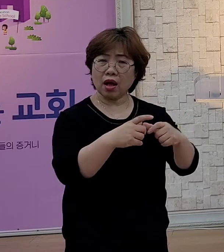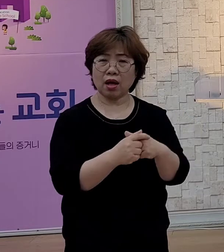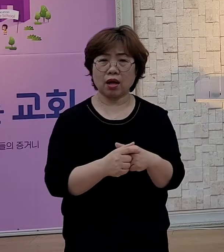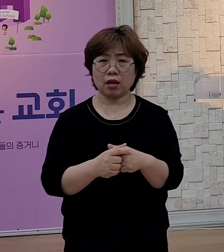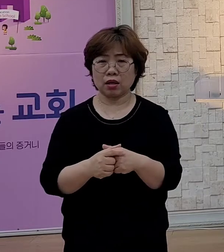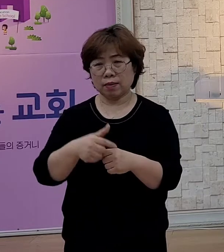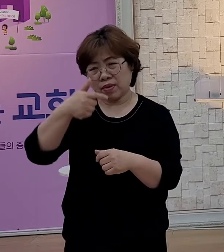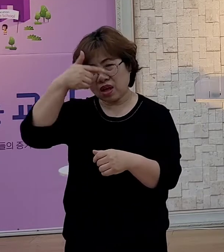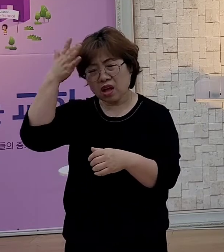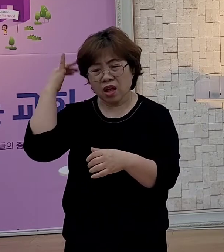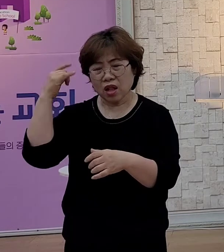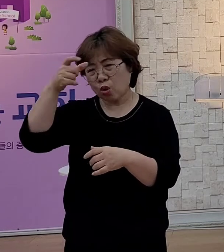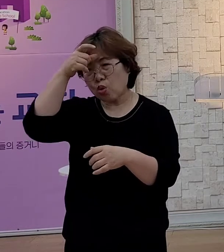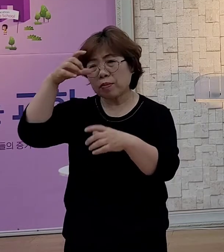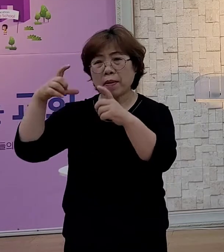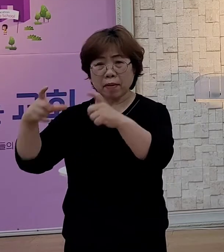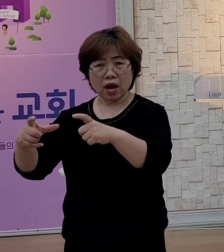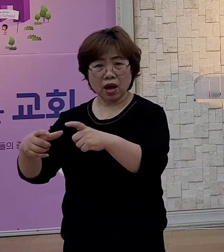어떻습니까?